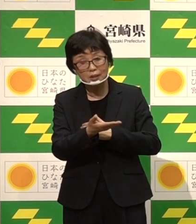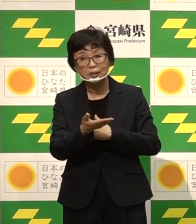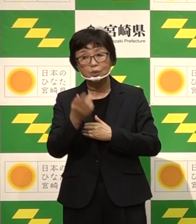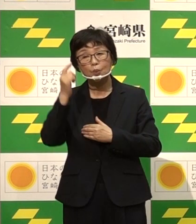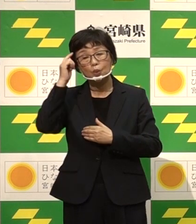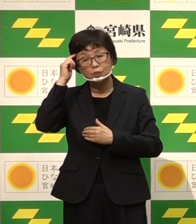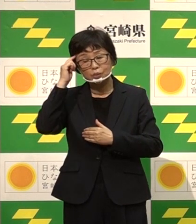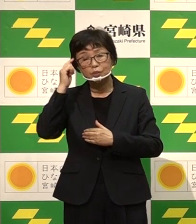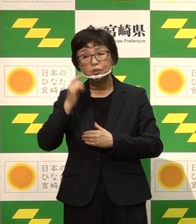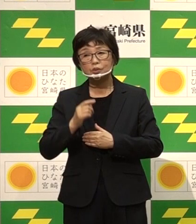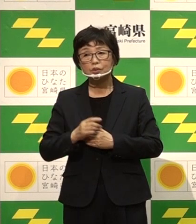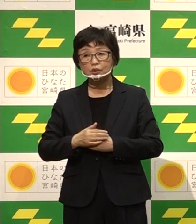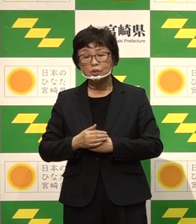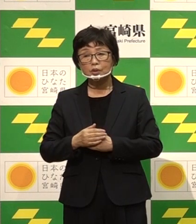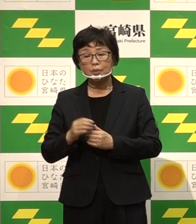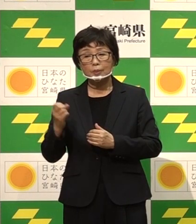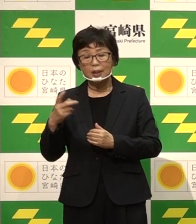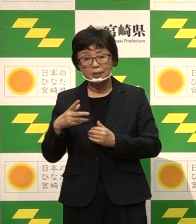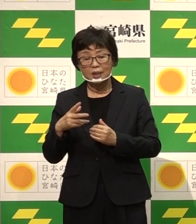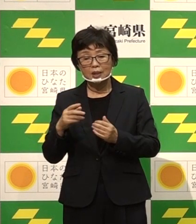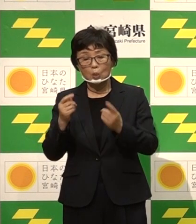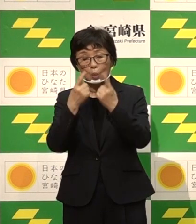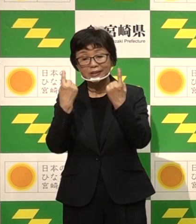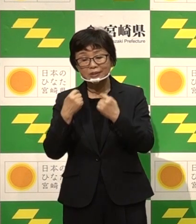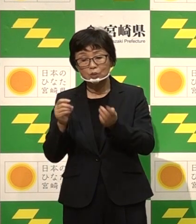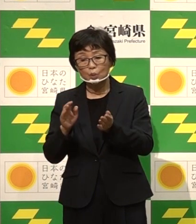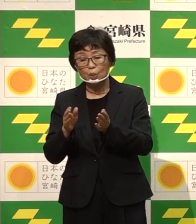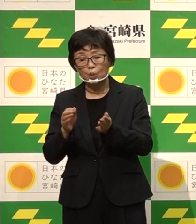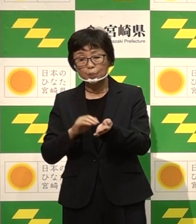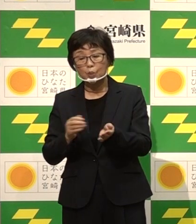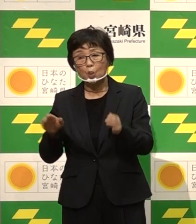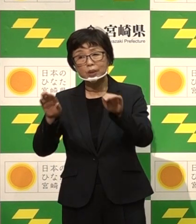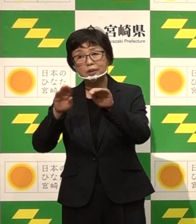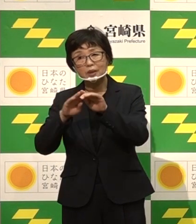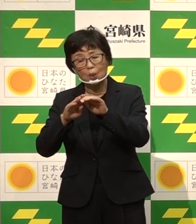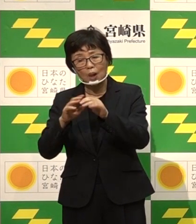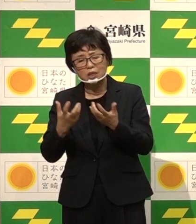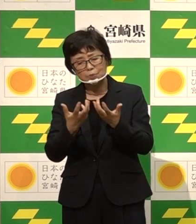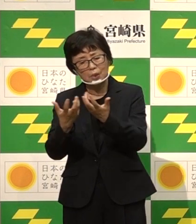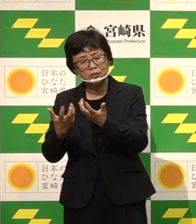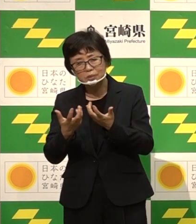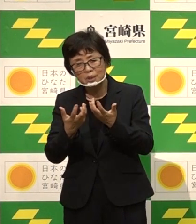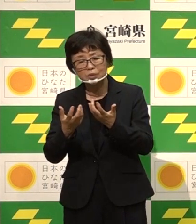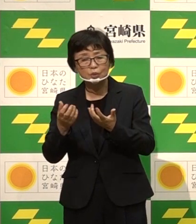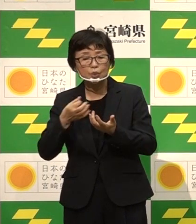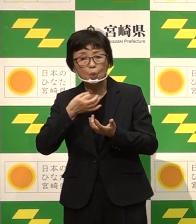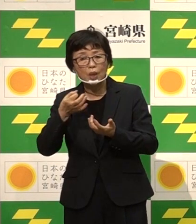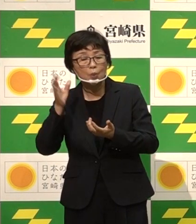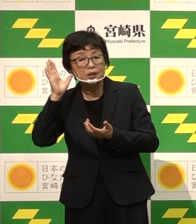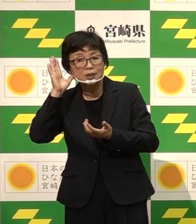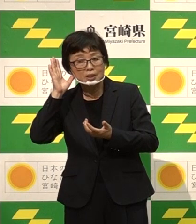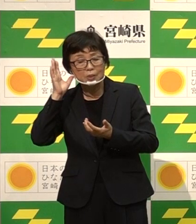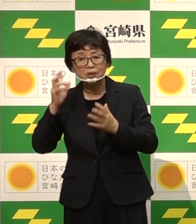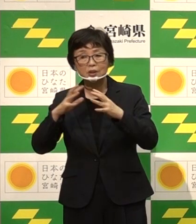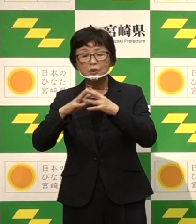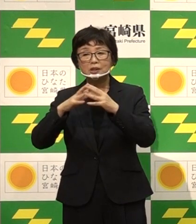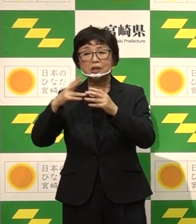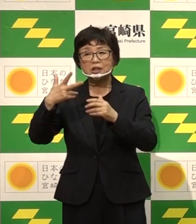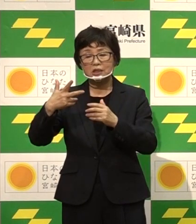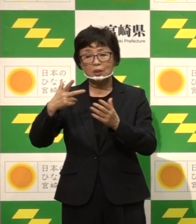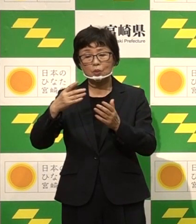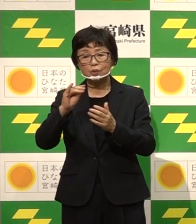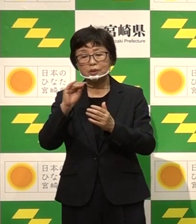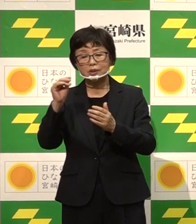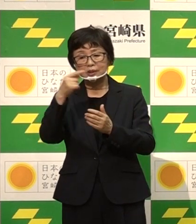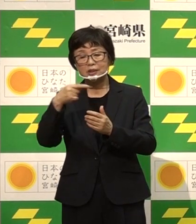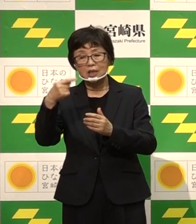ですが、はい、まあ、開業医の方ではやはり逼迫しつつあるという声が聞こえておりまして、宮崎市でも1000人を超えており